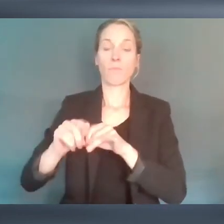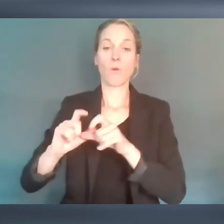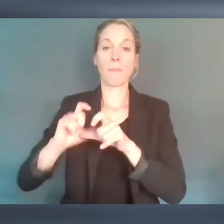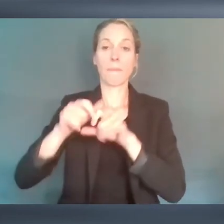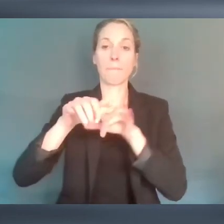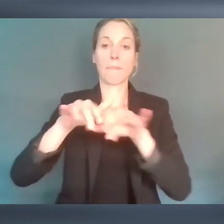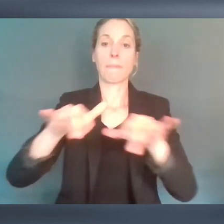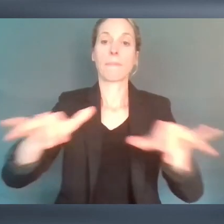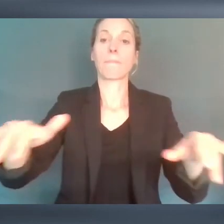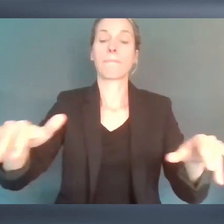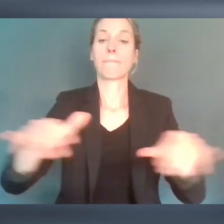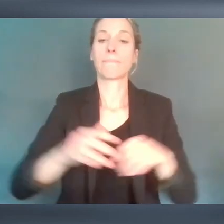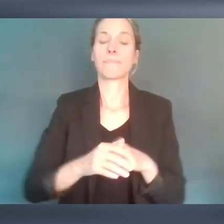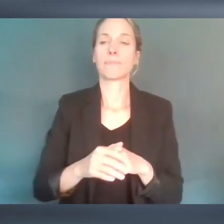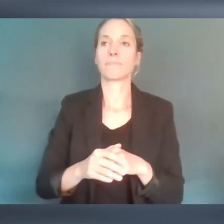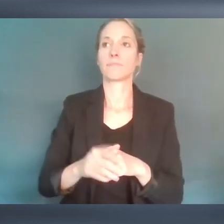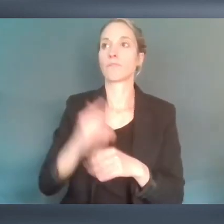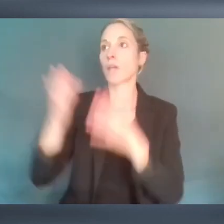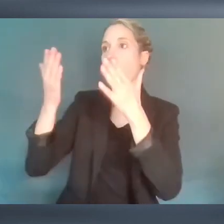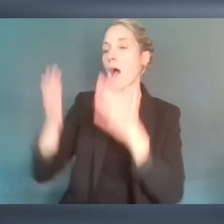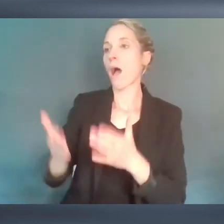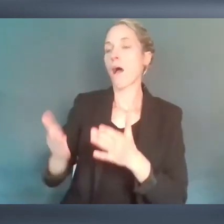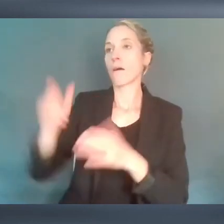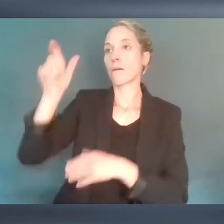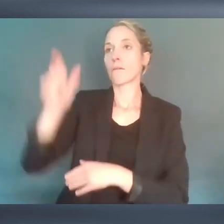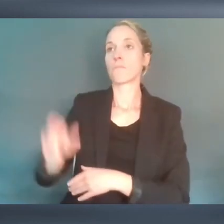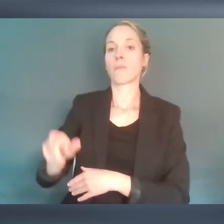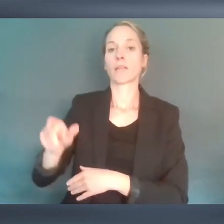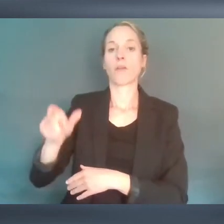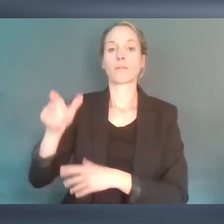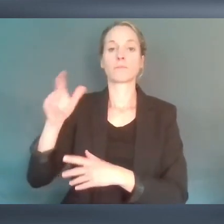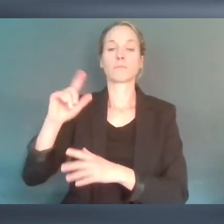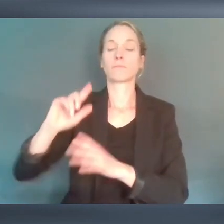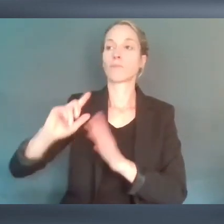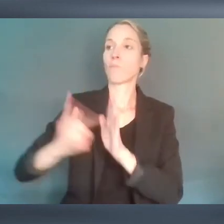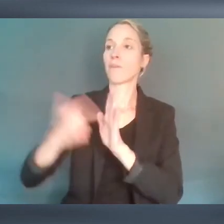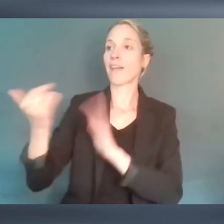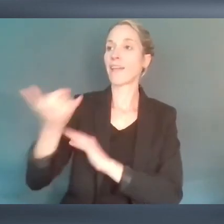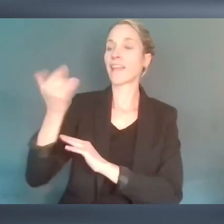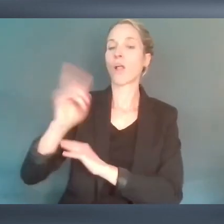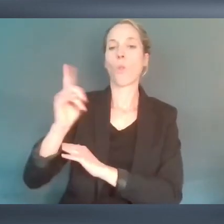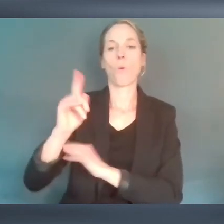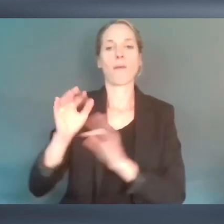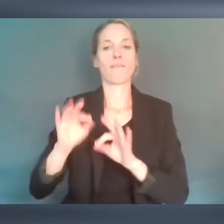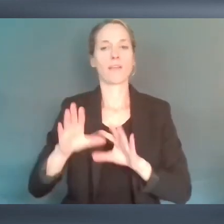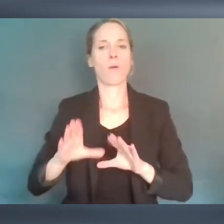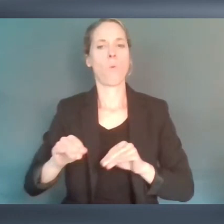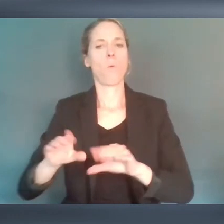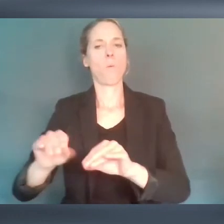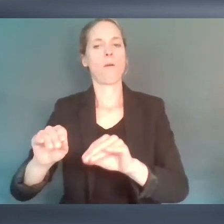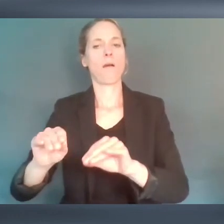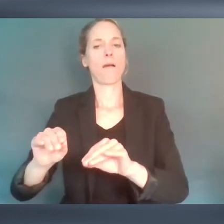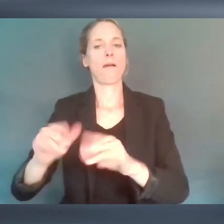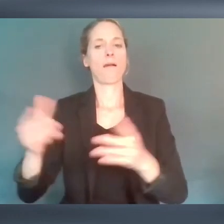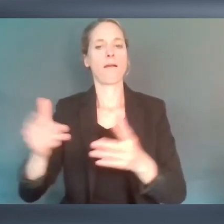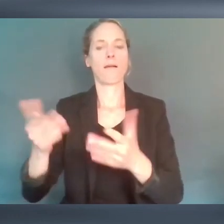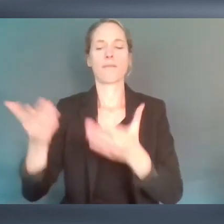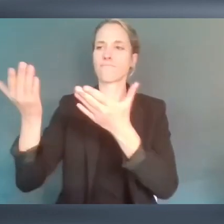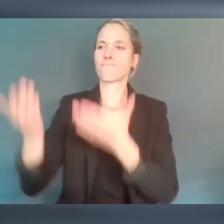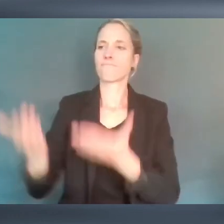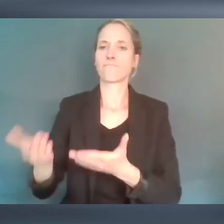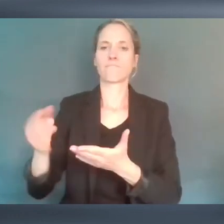d'exemplarité, c'est quelqu'un d'extraordinaire, mais au sens très concret. Faire de ce que l'on est, de qui on